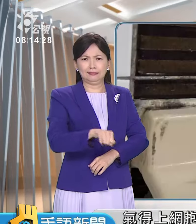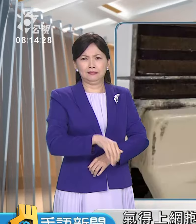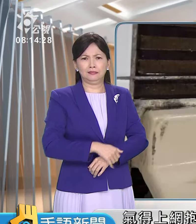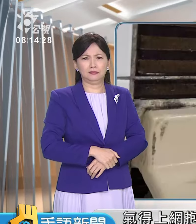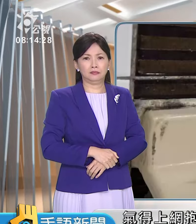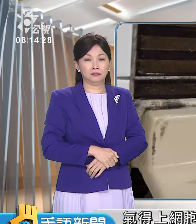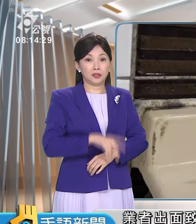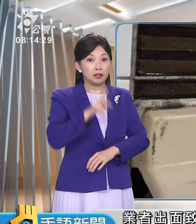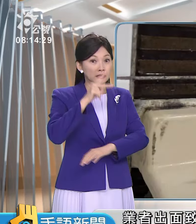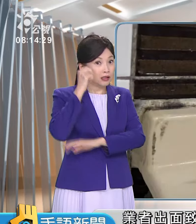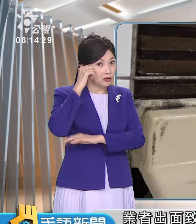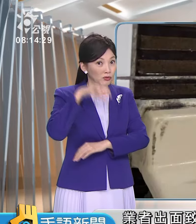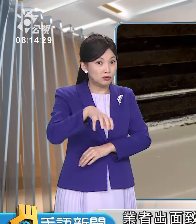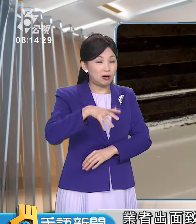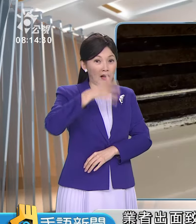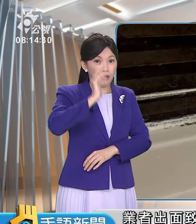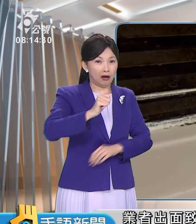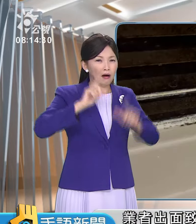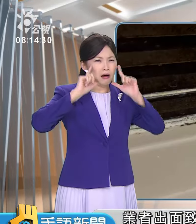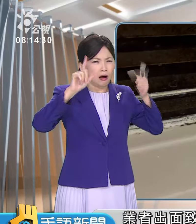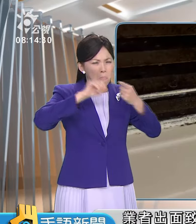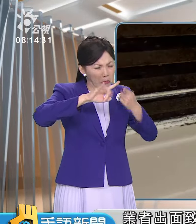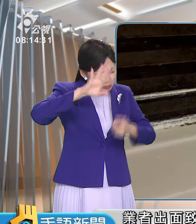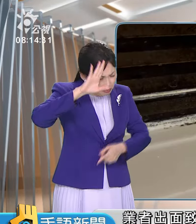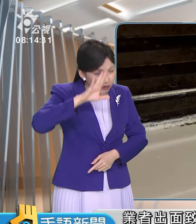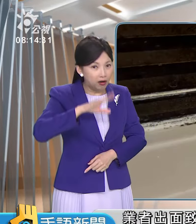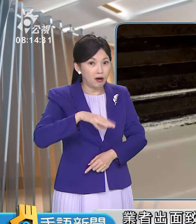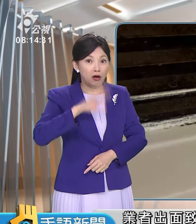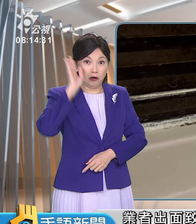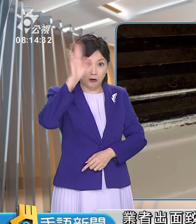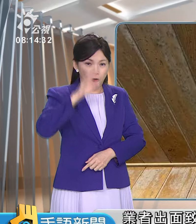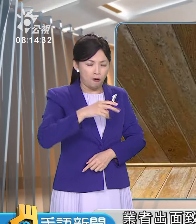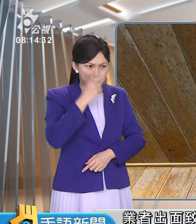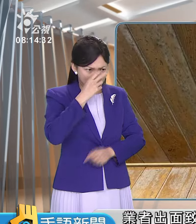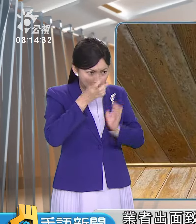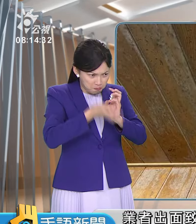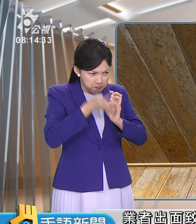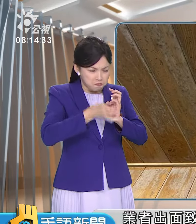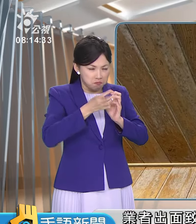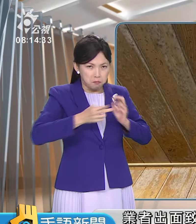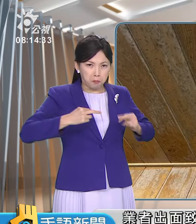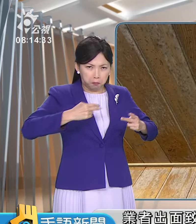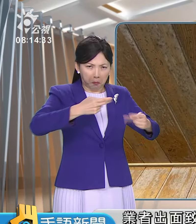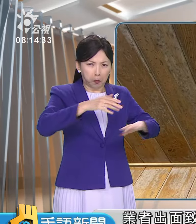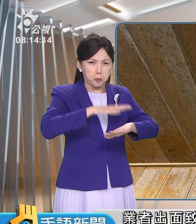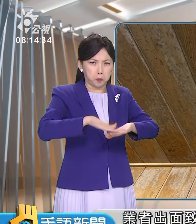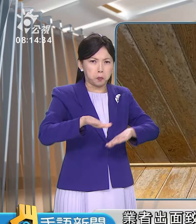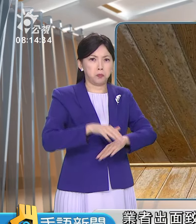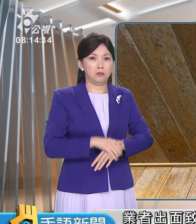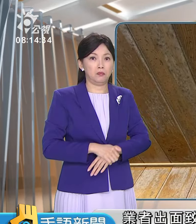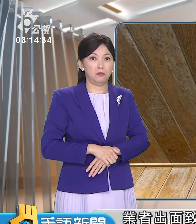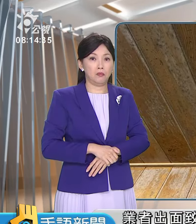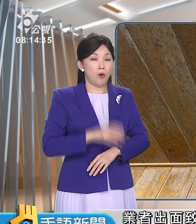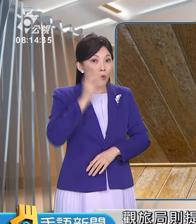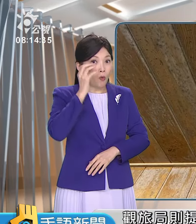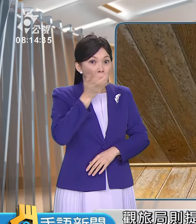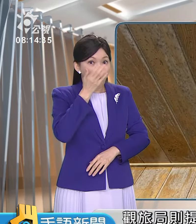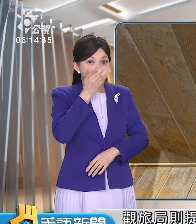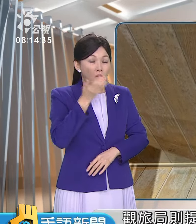业者出面致歉，表示后续会加强检查并且改进。管理